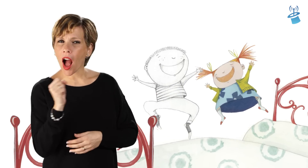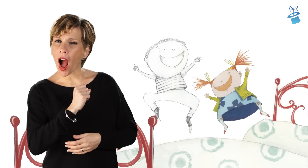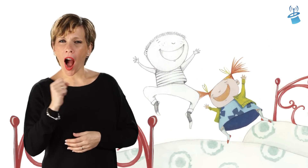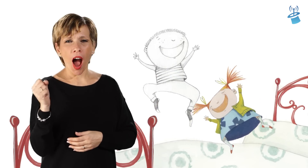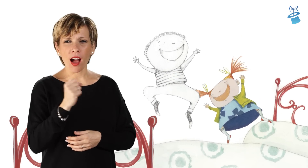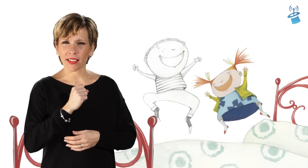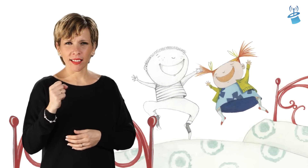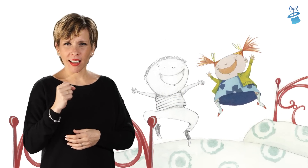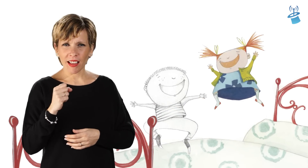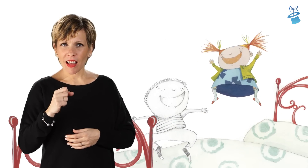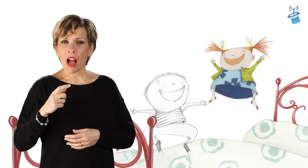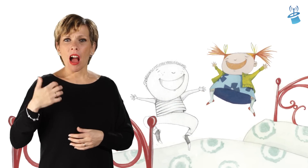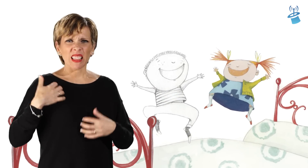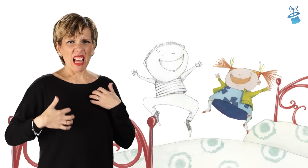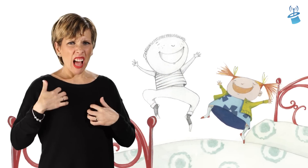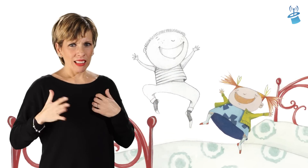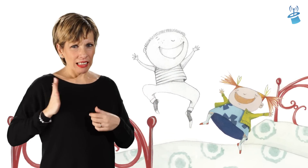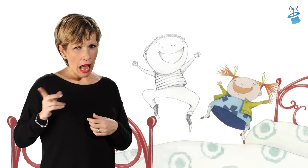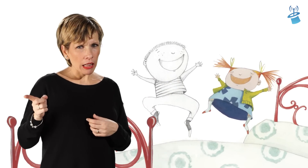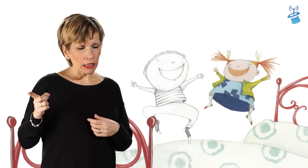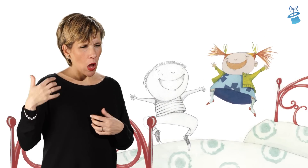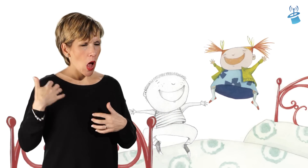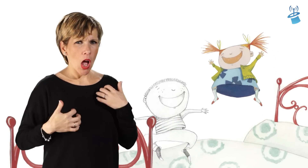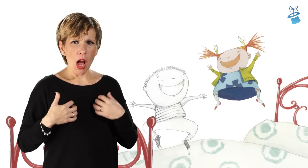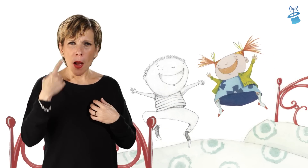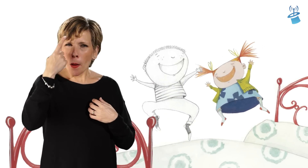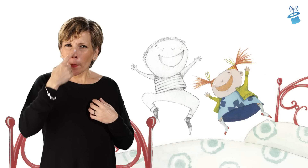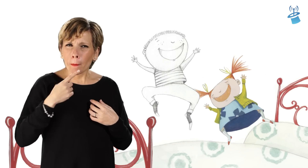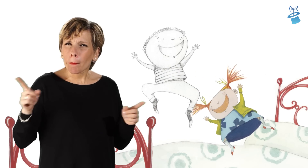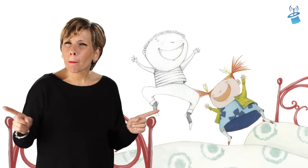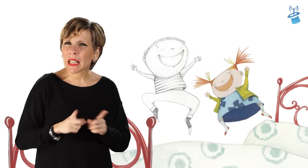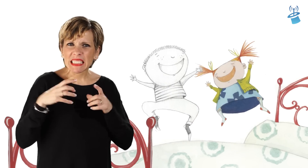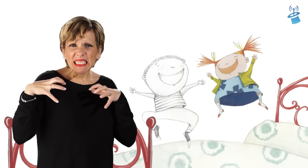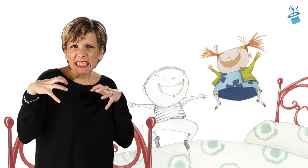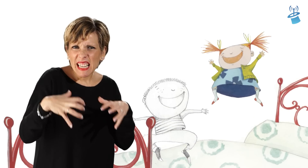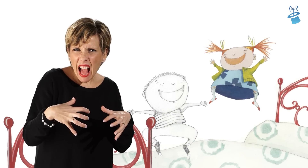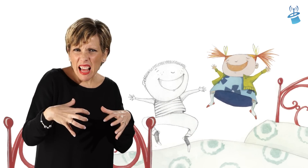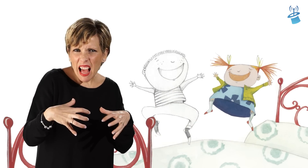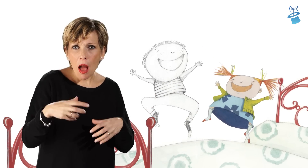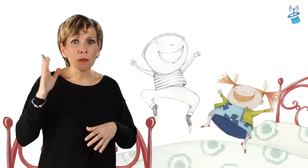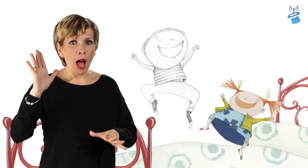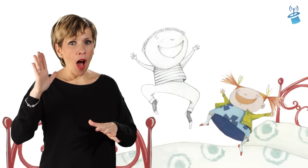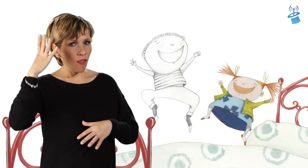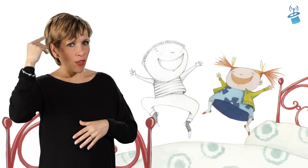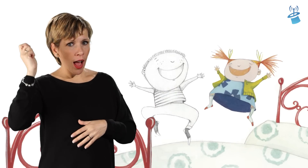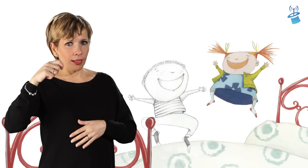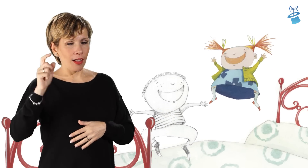canteremo «Quando le tate sono arrabbiate, sembrano streghe e non più fate!».